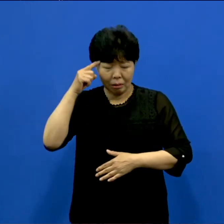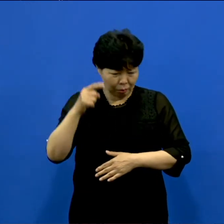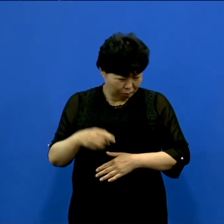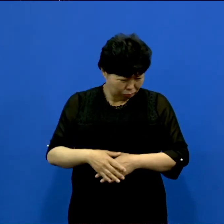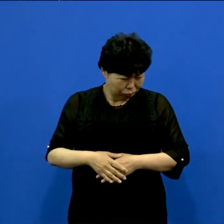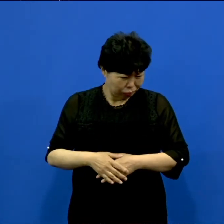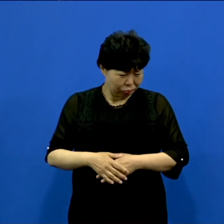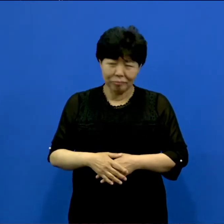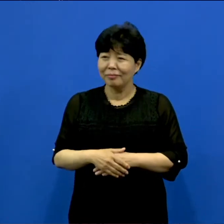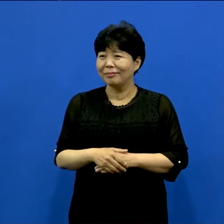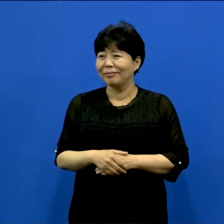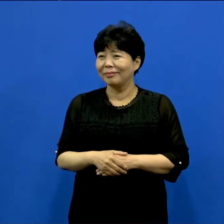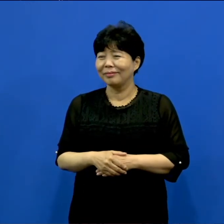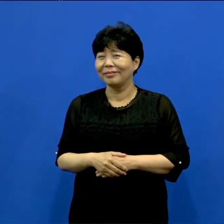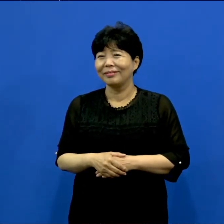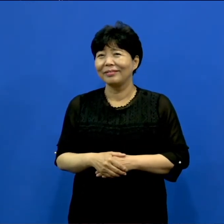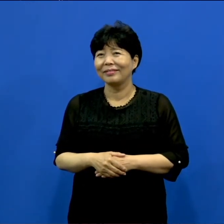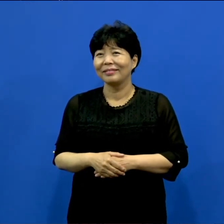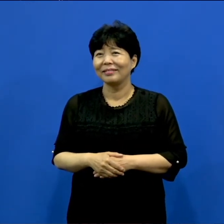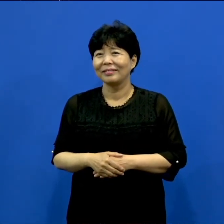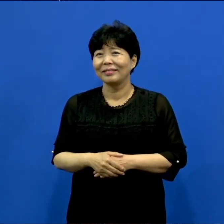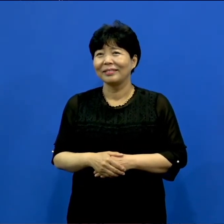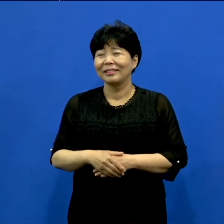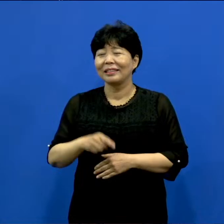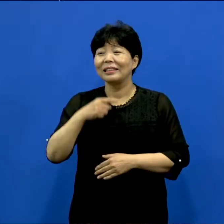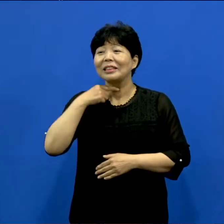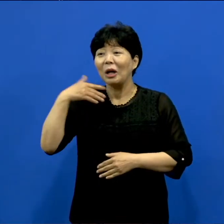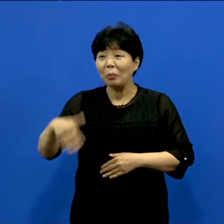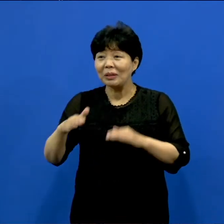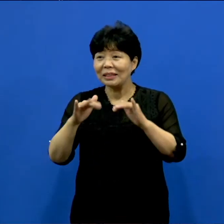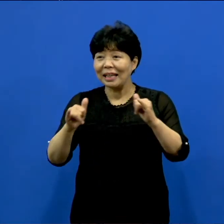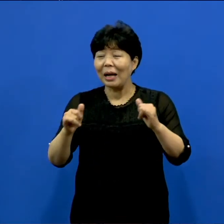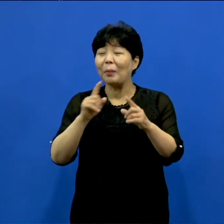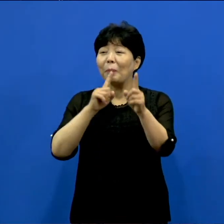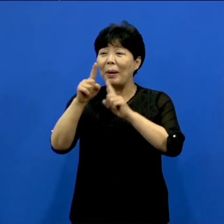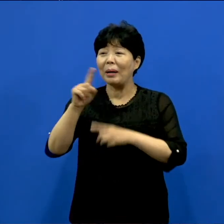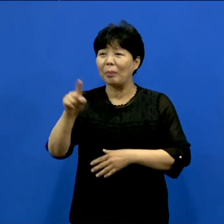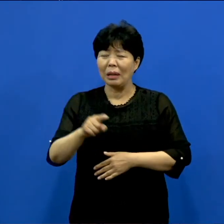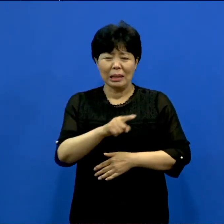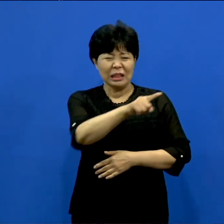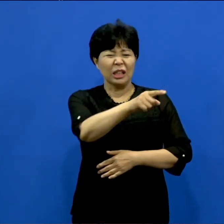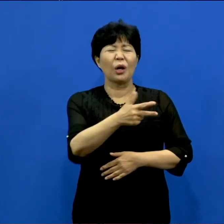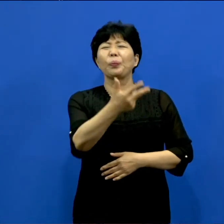안 먹어본 사람에게, 안 먹어본 사람은 그걸 딱 그러면 뭐라는 줄 아세요? 똥이다 그래요.